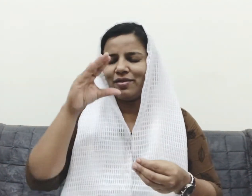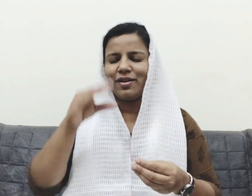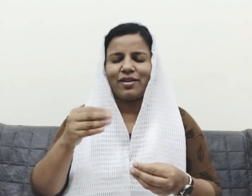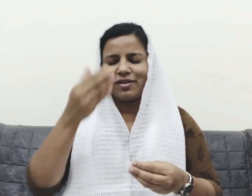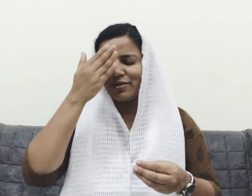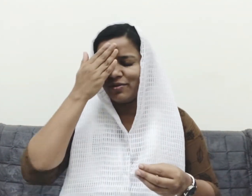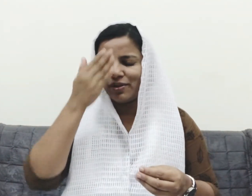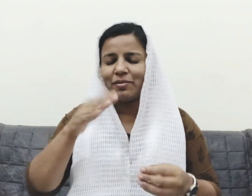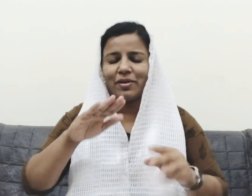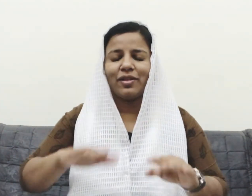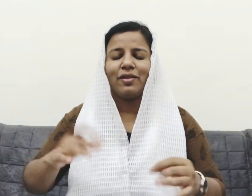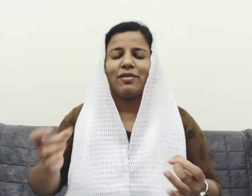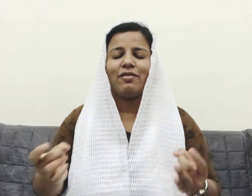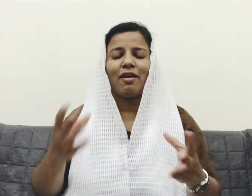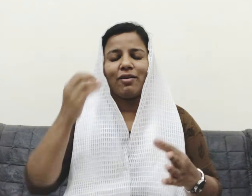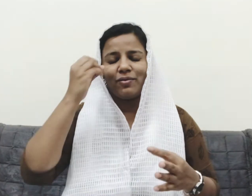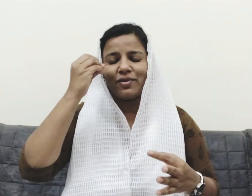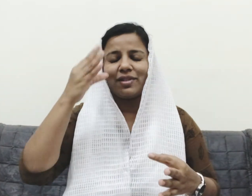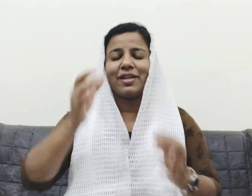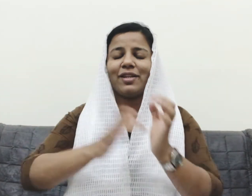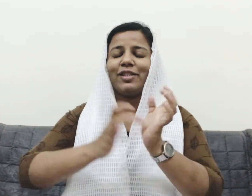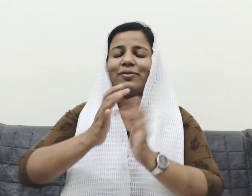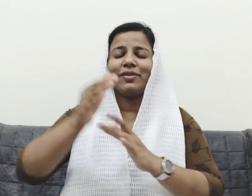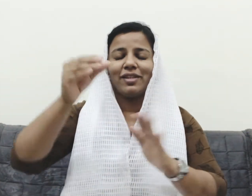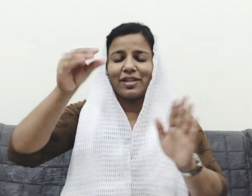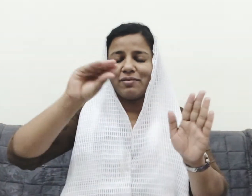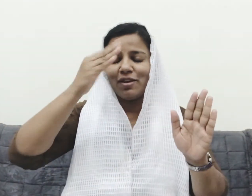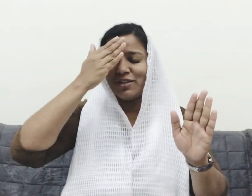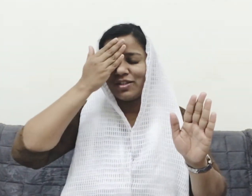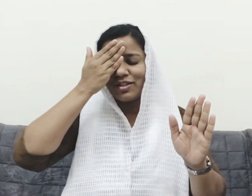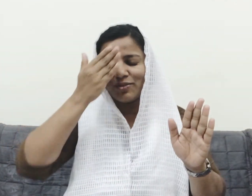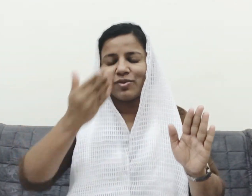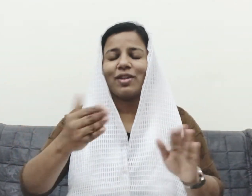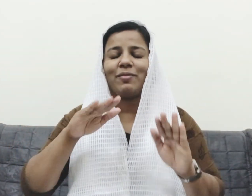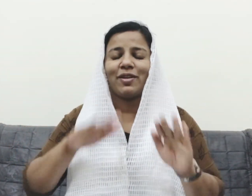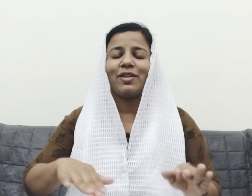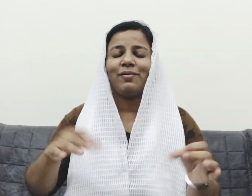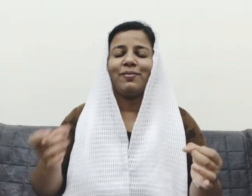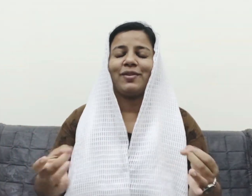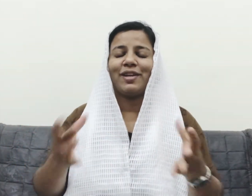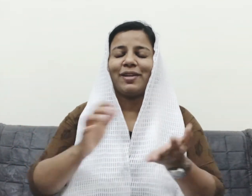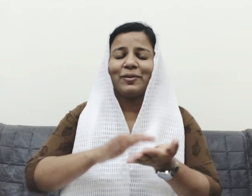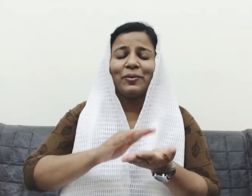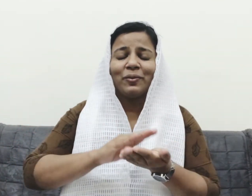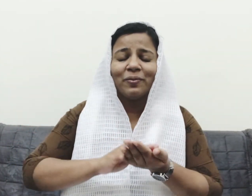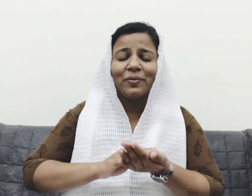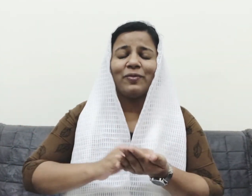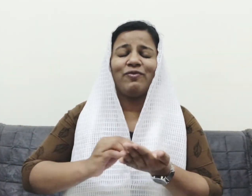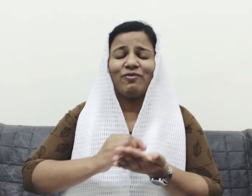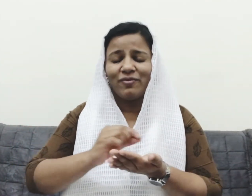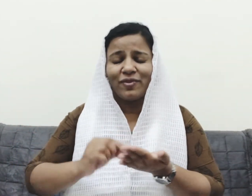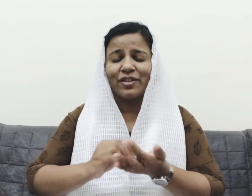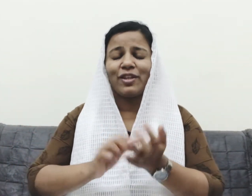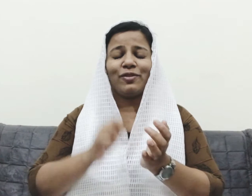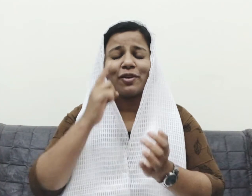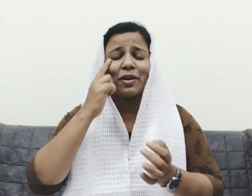പറയുന്നു. പ്രഭാതത്തിൽ ഞങ്ങളെ ഉണർത്തിയ ദൈവകൃപയ്ക്ക് ഞങ്ങൾ നന്ദി പറയുന്നു. ഈ പകൽക്കാലം അങ്ങ് ഞങ്ങളെ ഉള്ളം കയ്യിൽ വരച്ച് കൺമണി പോലെ സൂക്ഷിക്കുന്ന